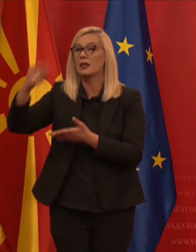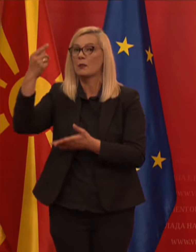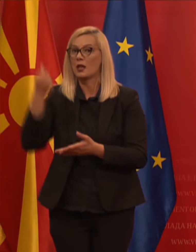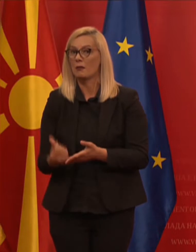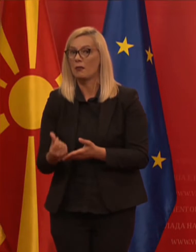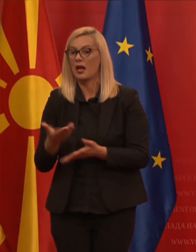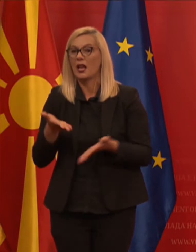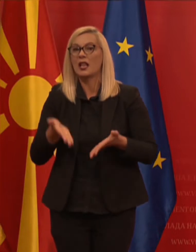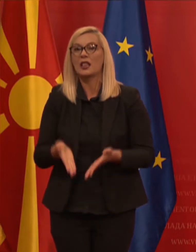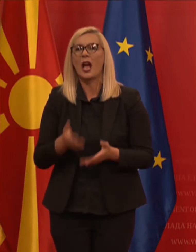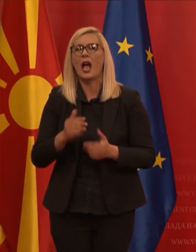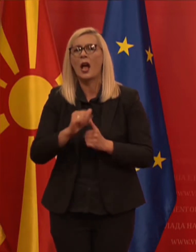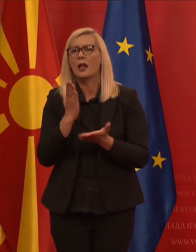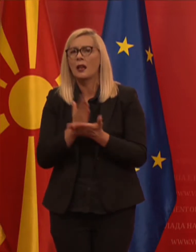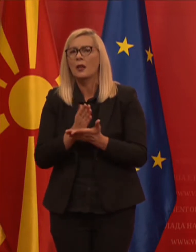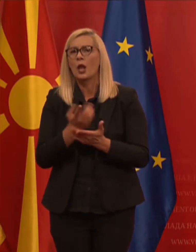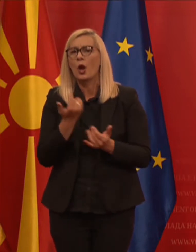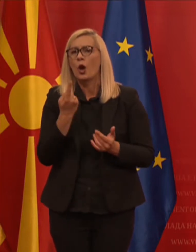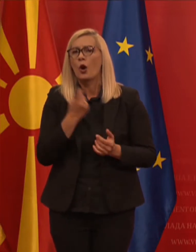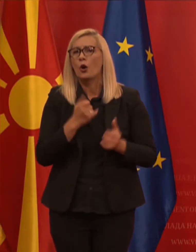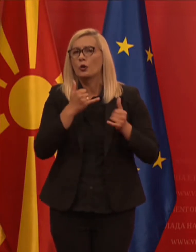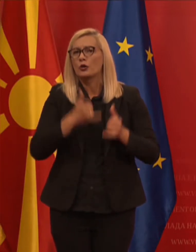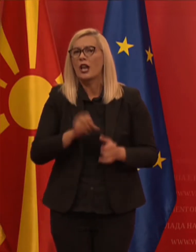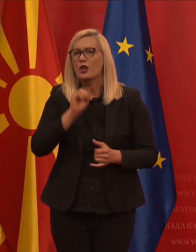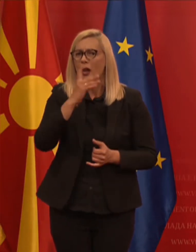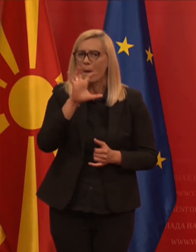платите и таа ќе се движи од досегашните најмалку